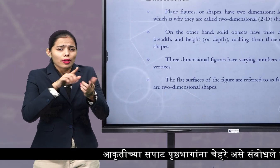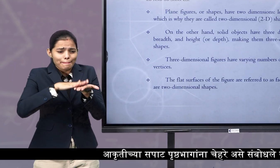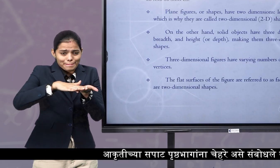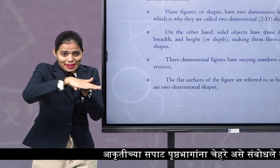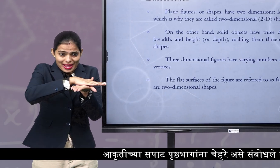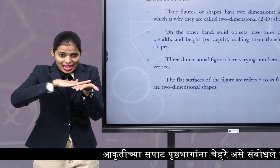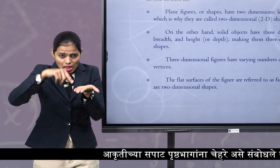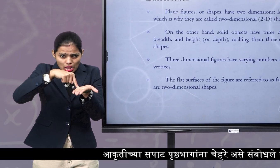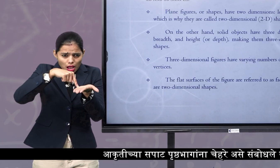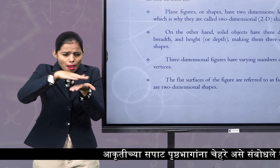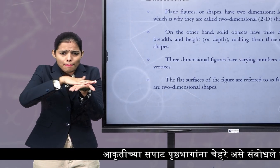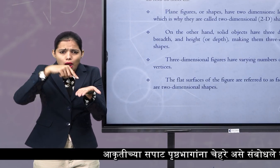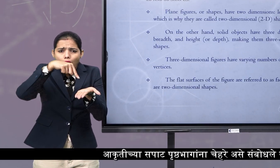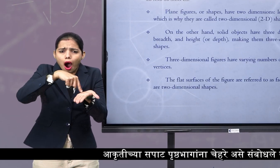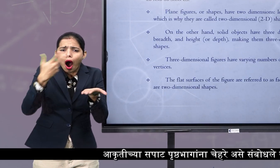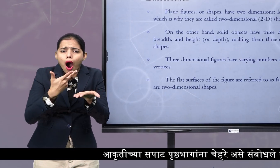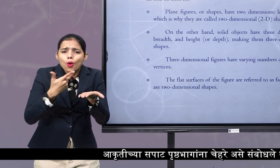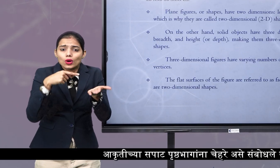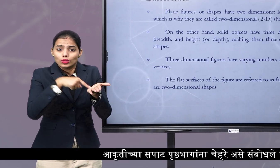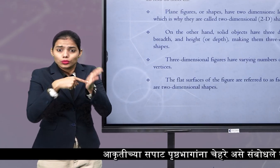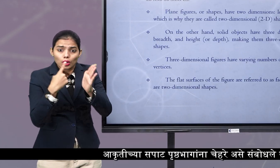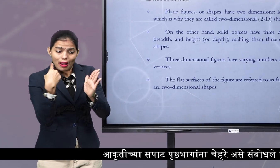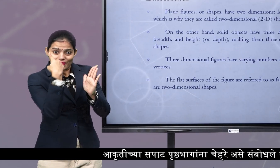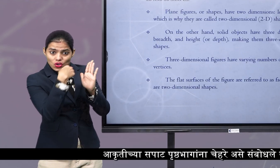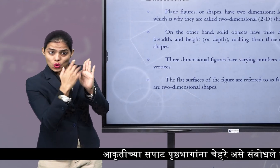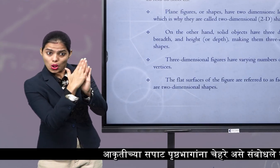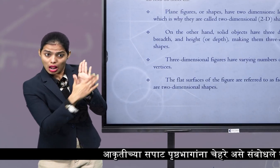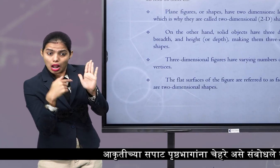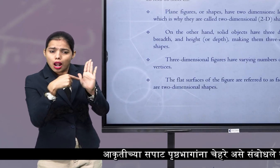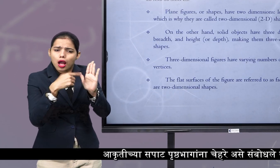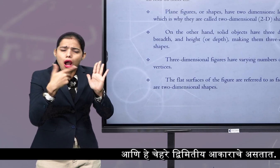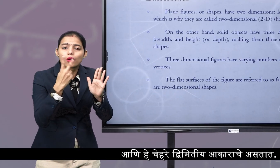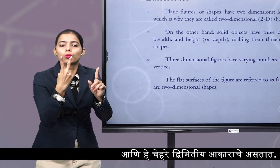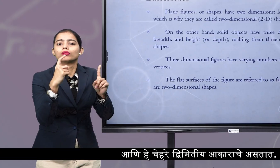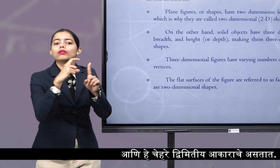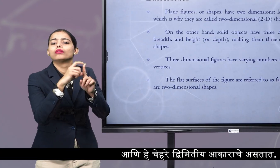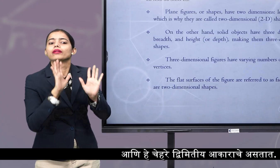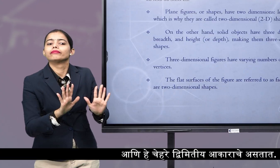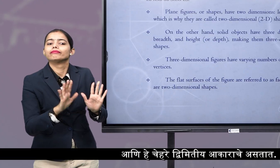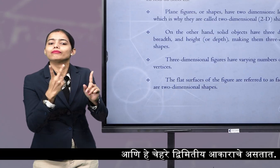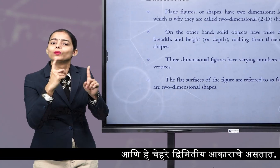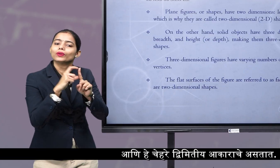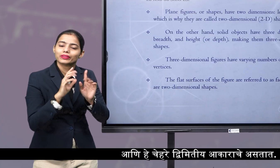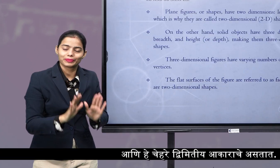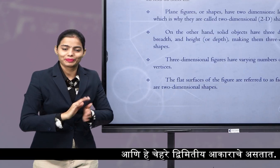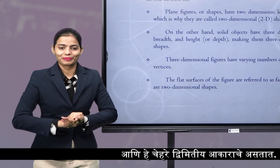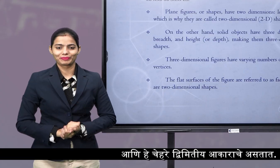आकृतीच्या सपाट पृष्ठभागांना चेहरे असे संबोधले जाते आणि हे चेहरे द्विमितीय